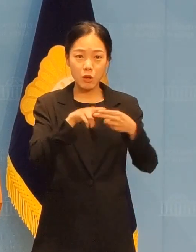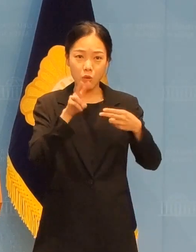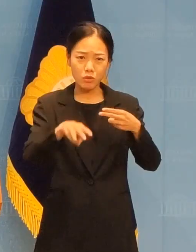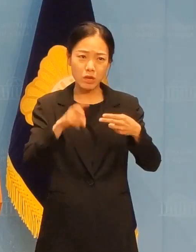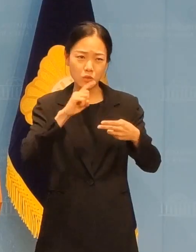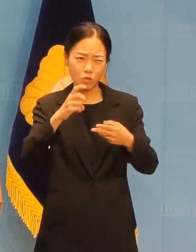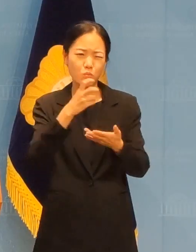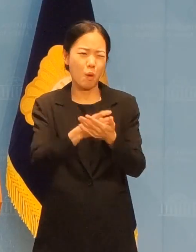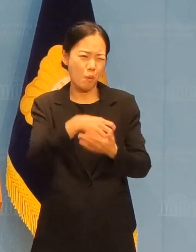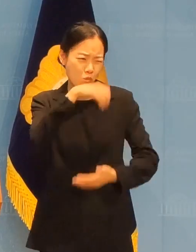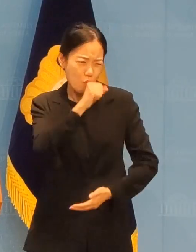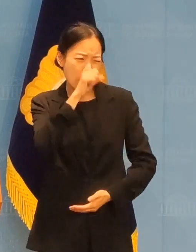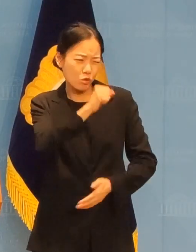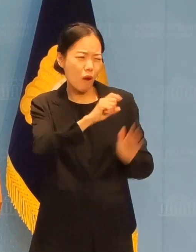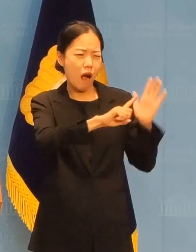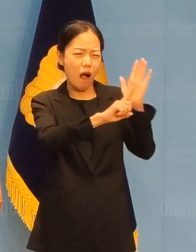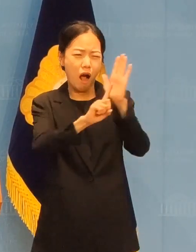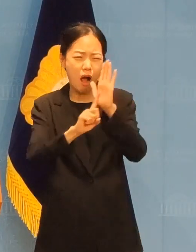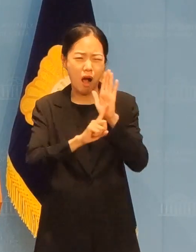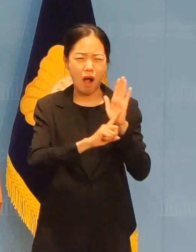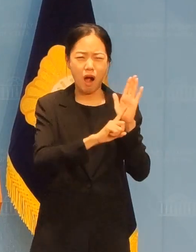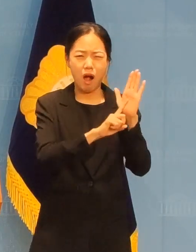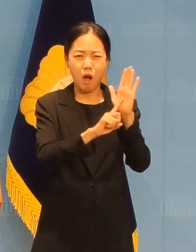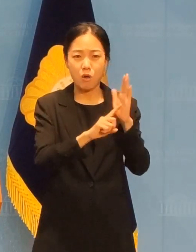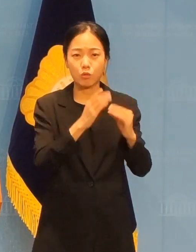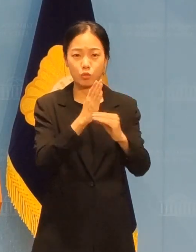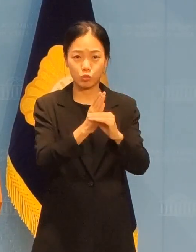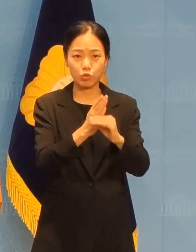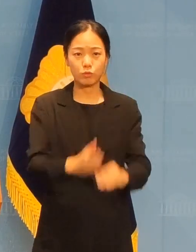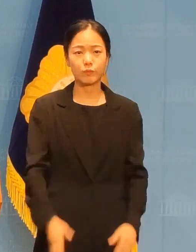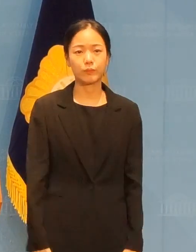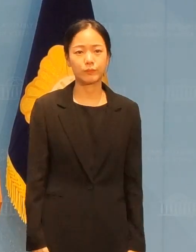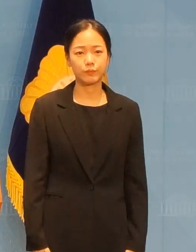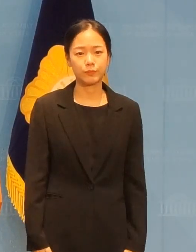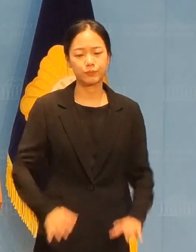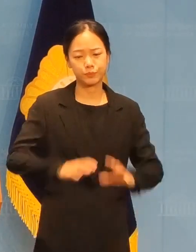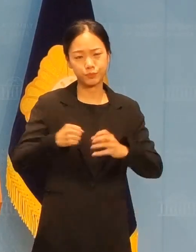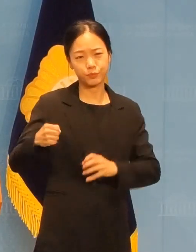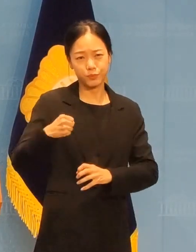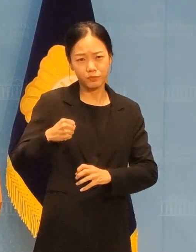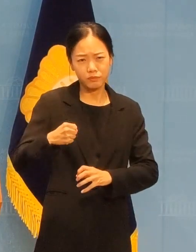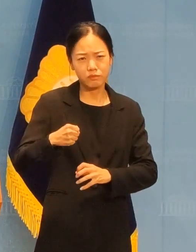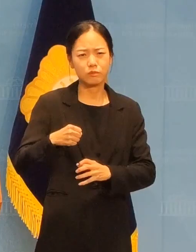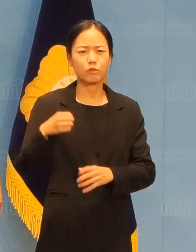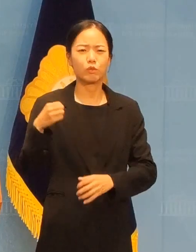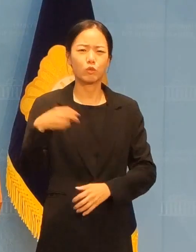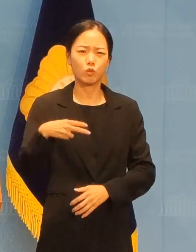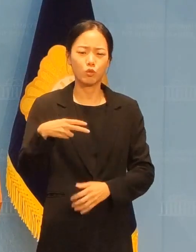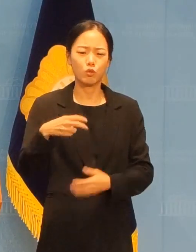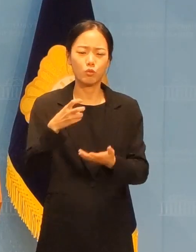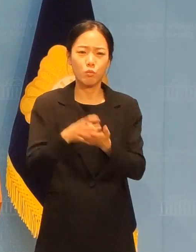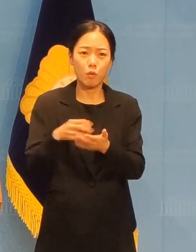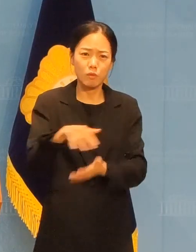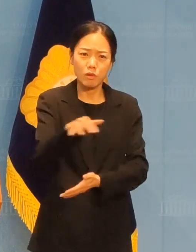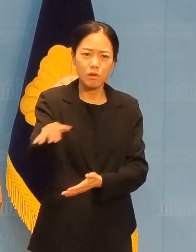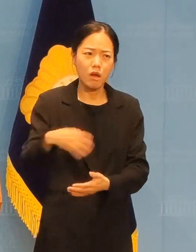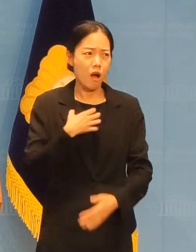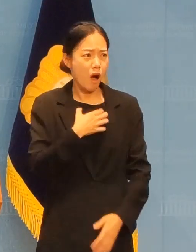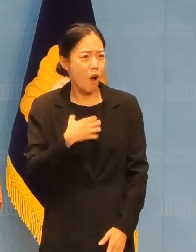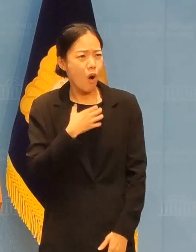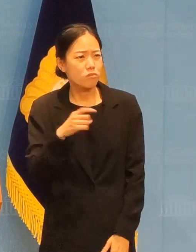형사소송법이라며 대대적인 홍보전에 나섰습니다. 국민의힘과 법조계의 우려를 혹세